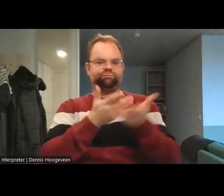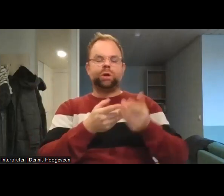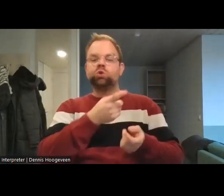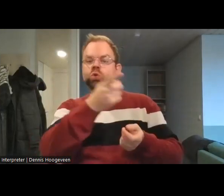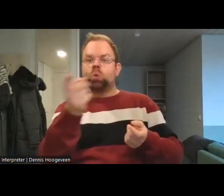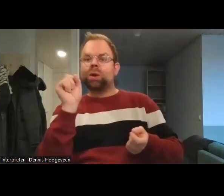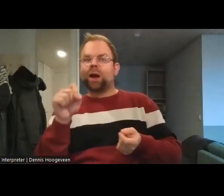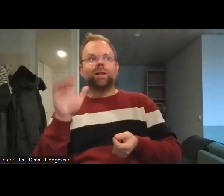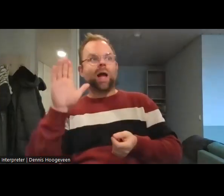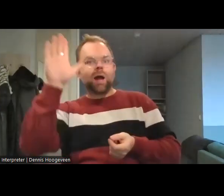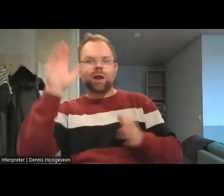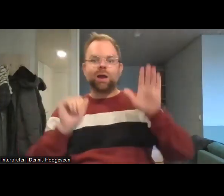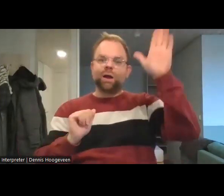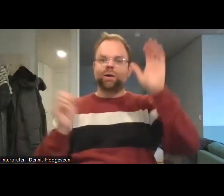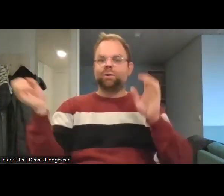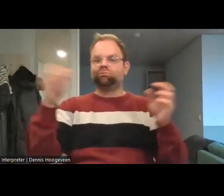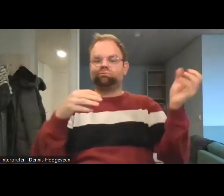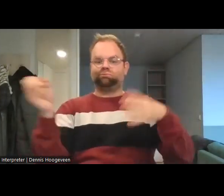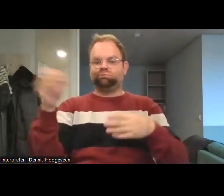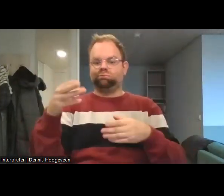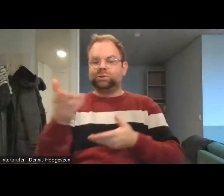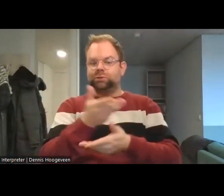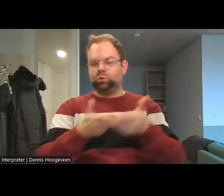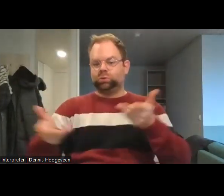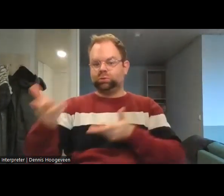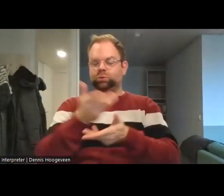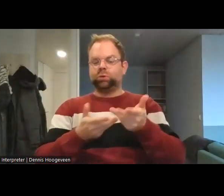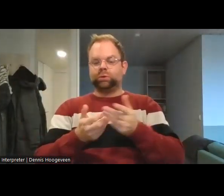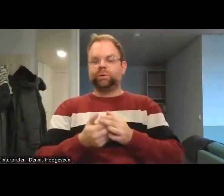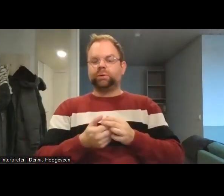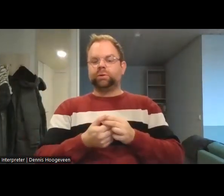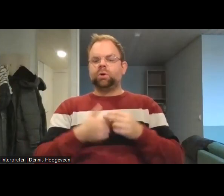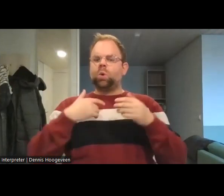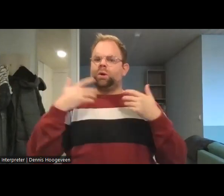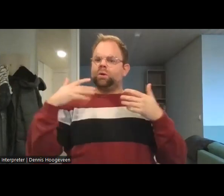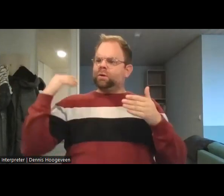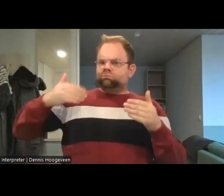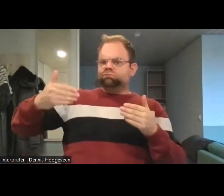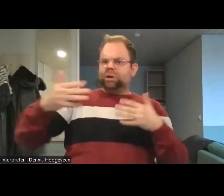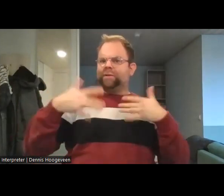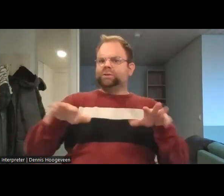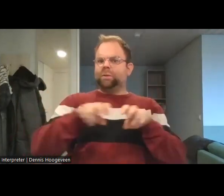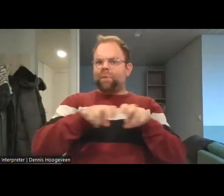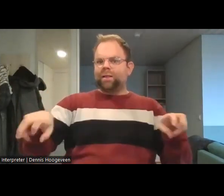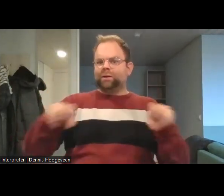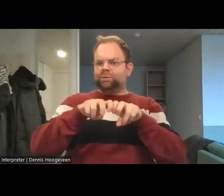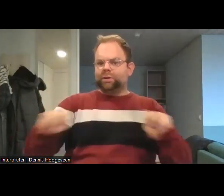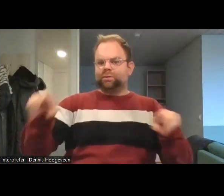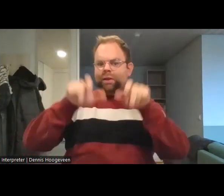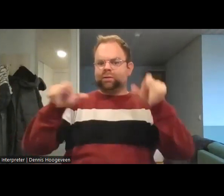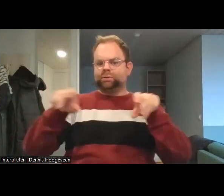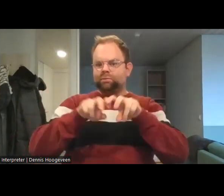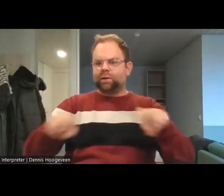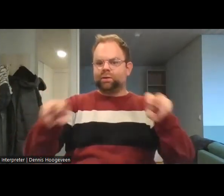Parler beaucoup à travers les panélistes, les partenaires, et au-delà, on voudra tout le monde d'avoir